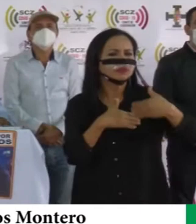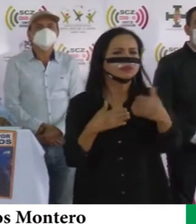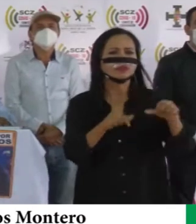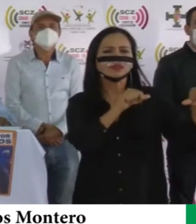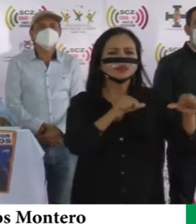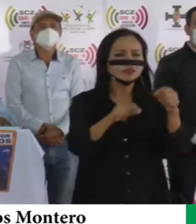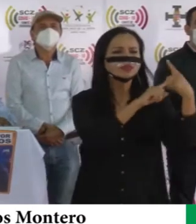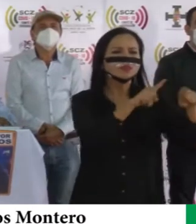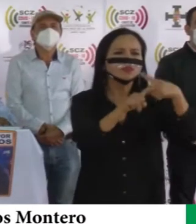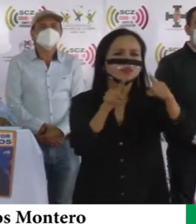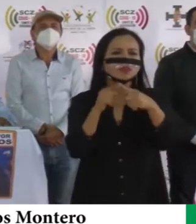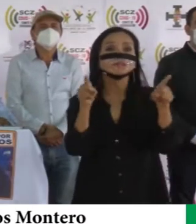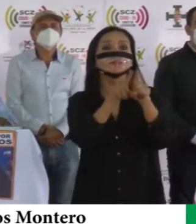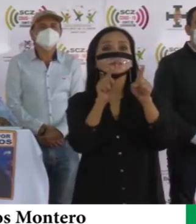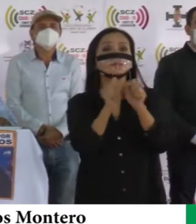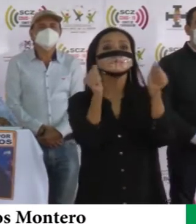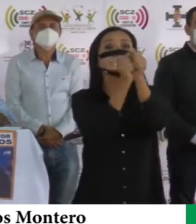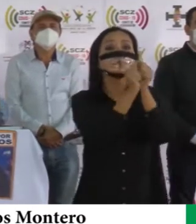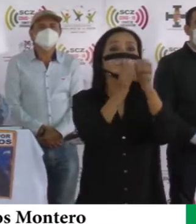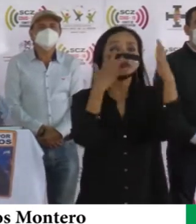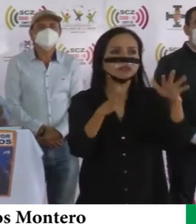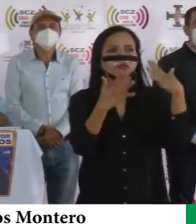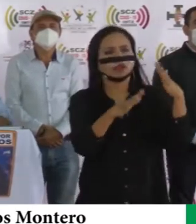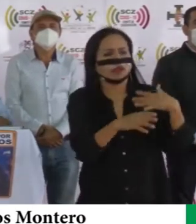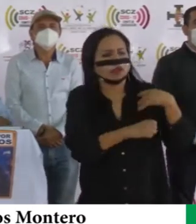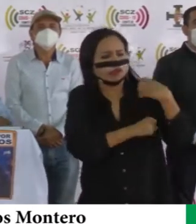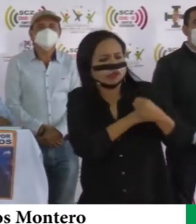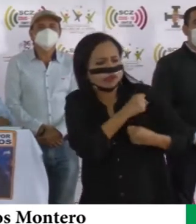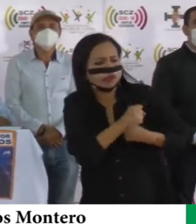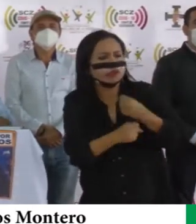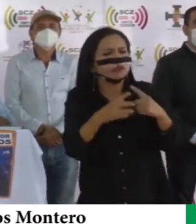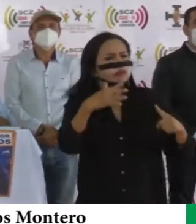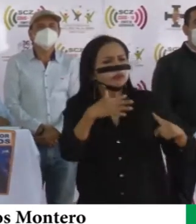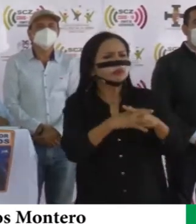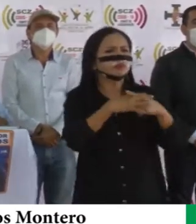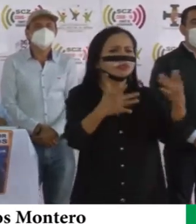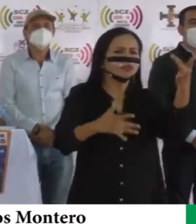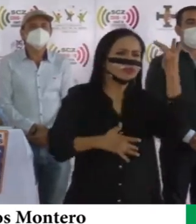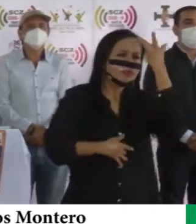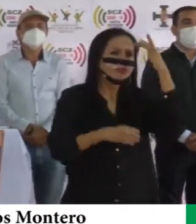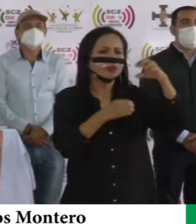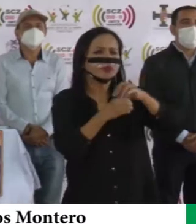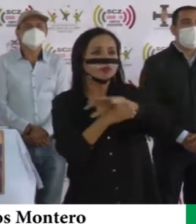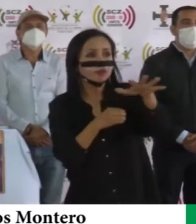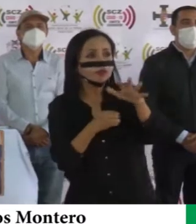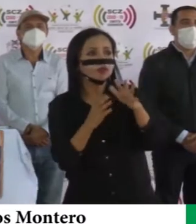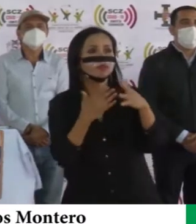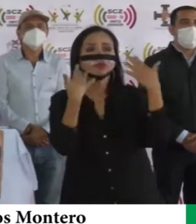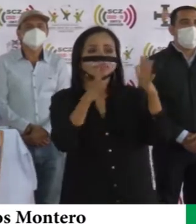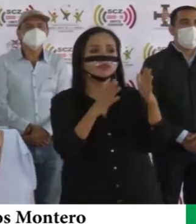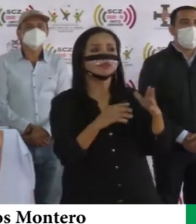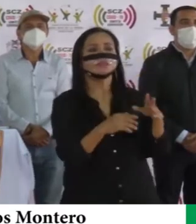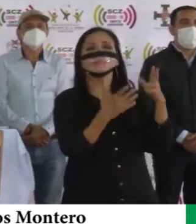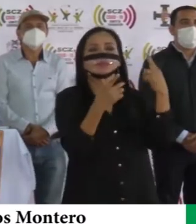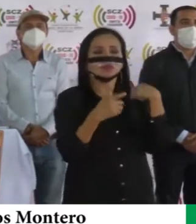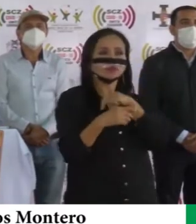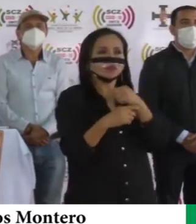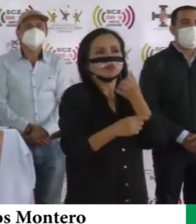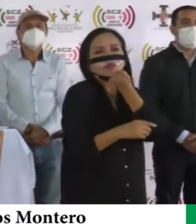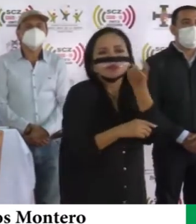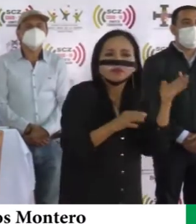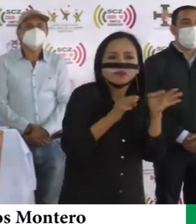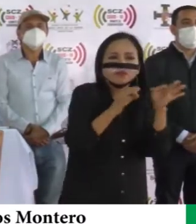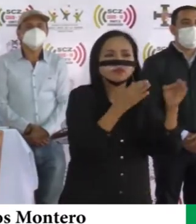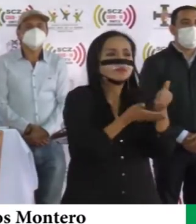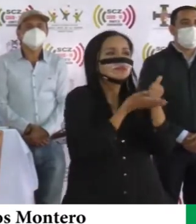actividades con aquellos colegas que han sufrido el COVID-19 y le hemos llegado a su puerta de una u